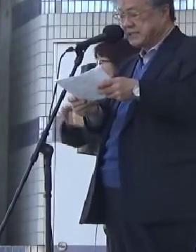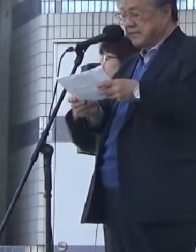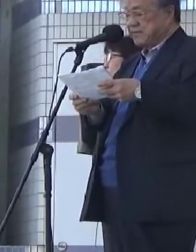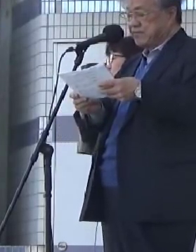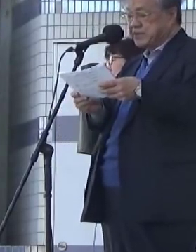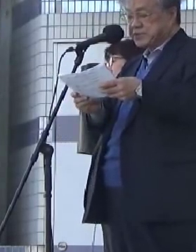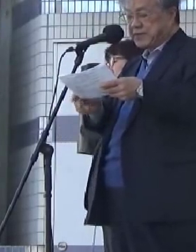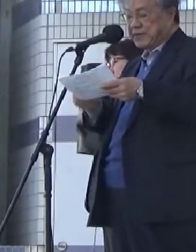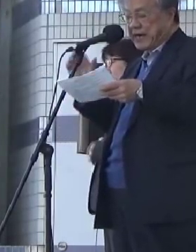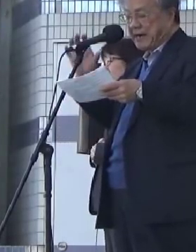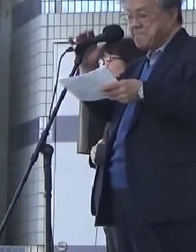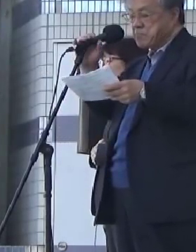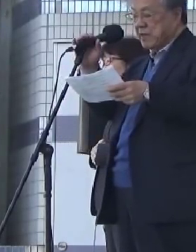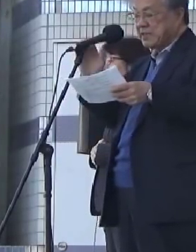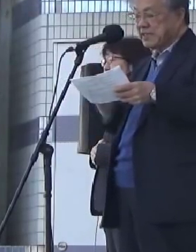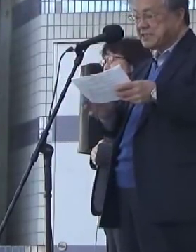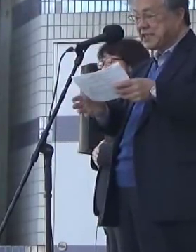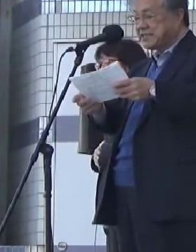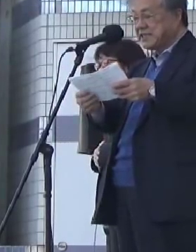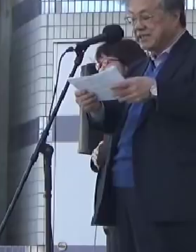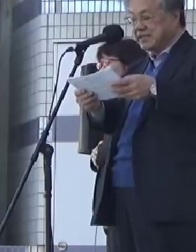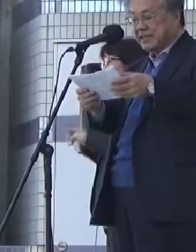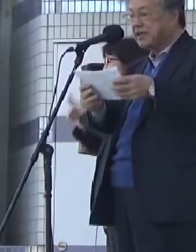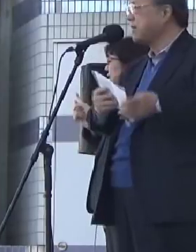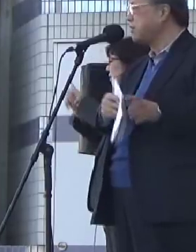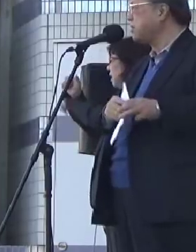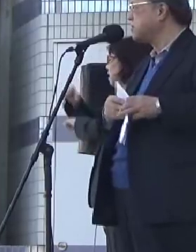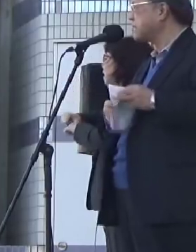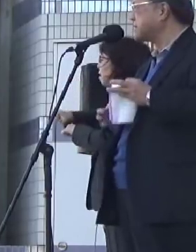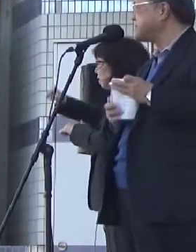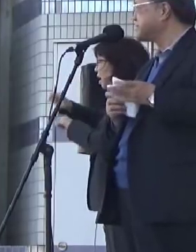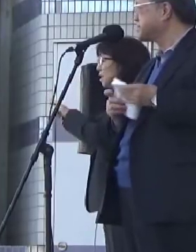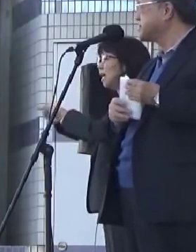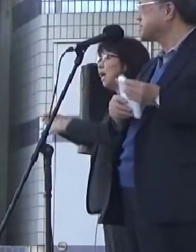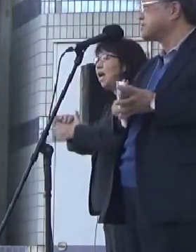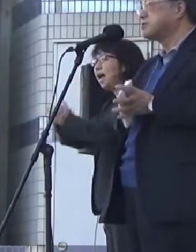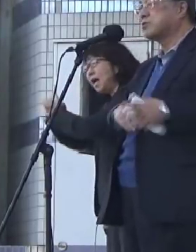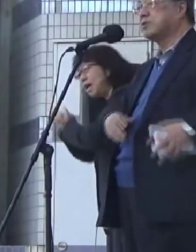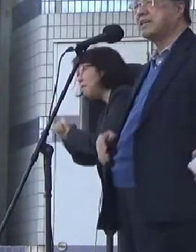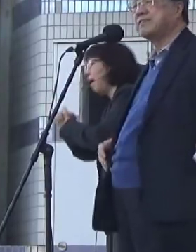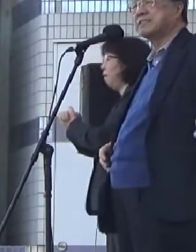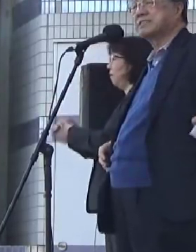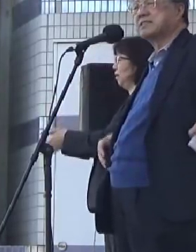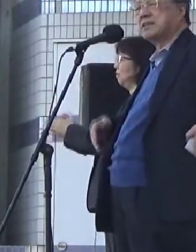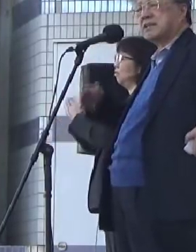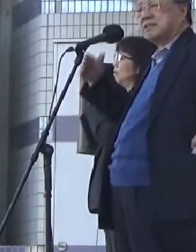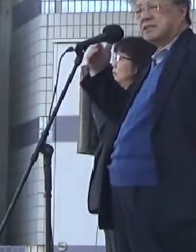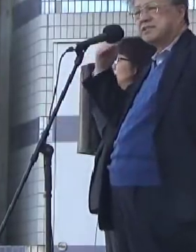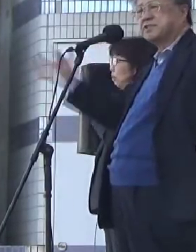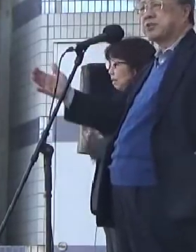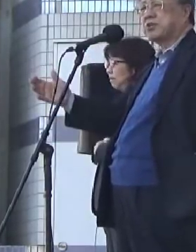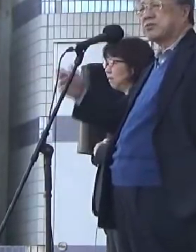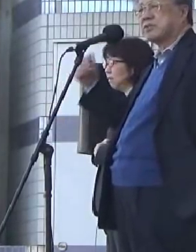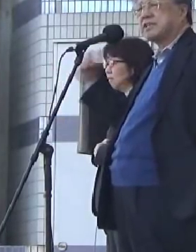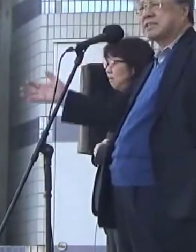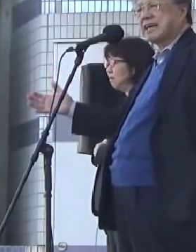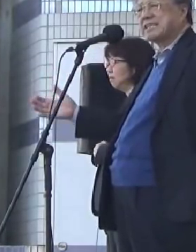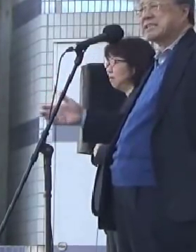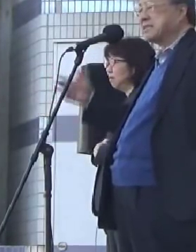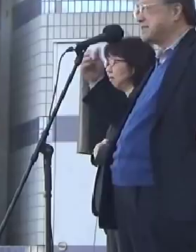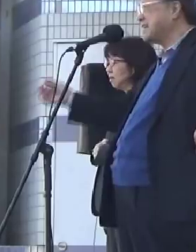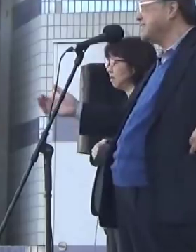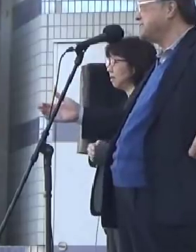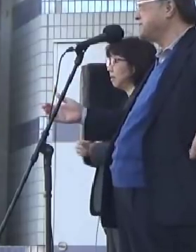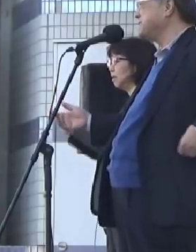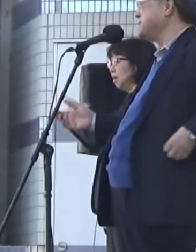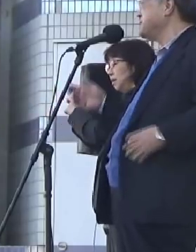います。3つ目は東アジアに平和を確立することであります。日朝、日